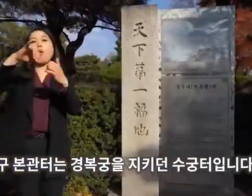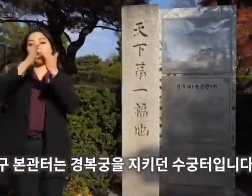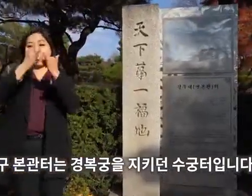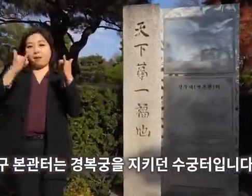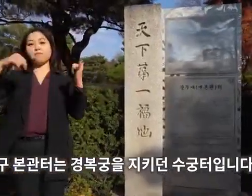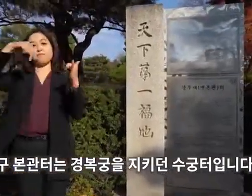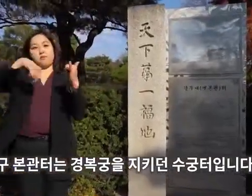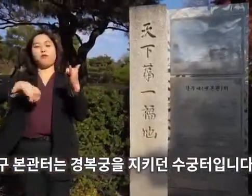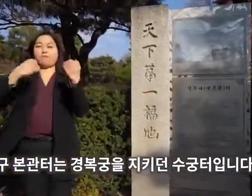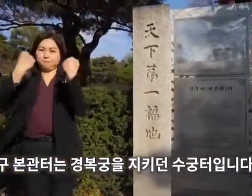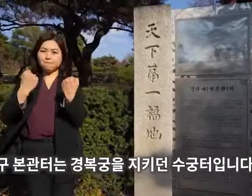수궁터입니다.